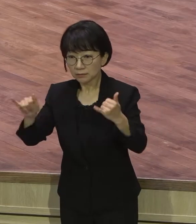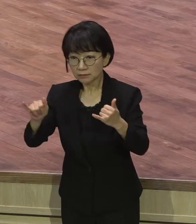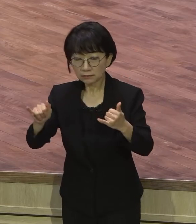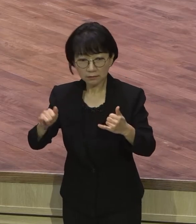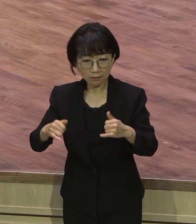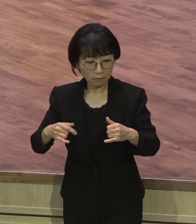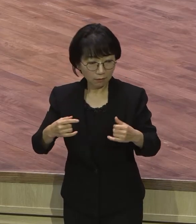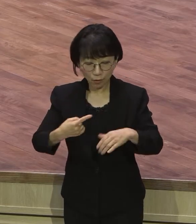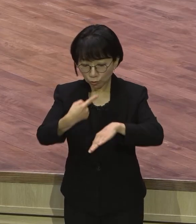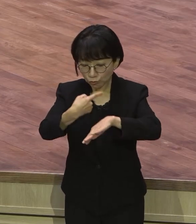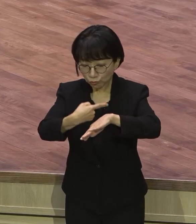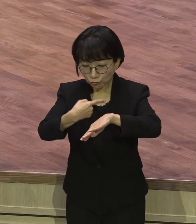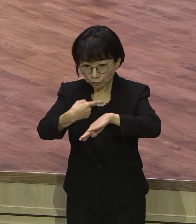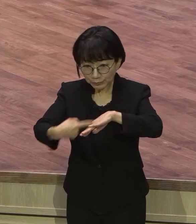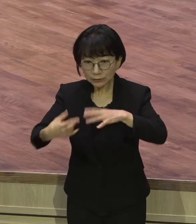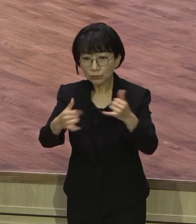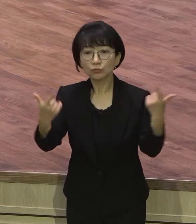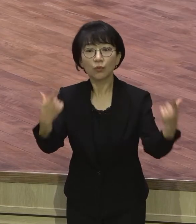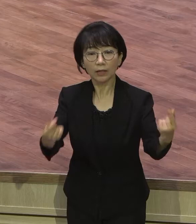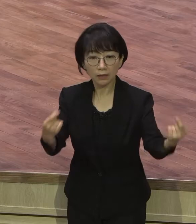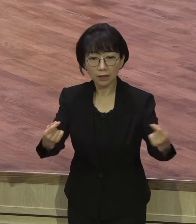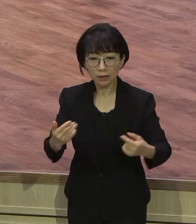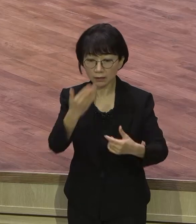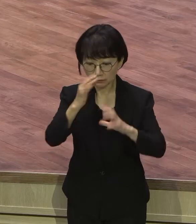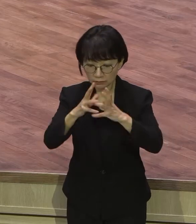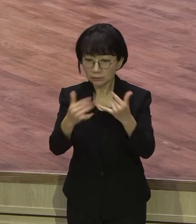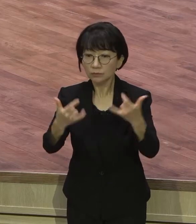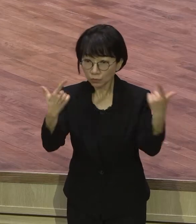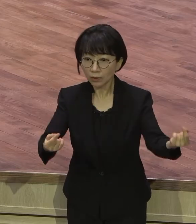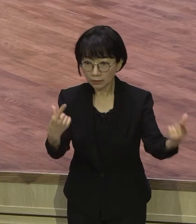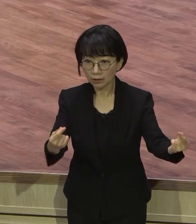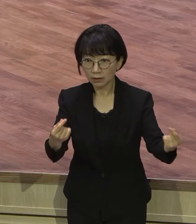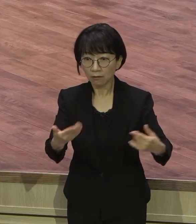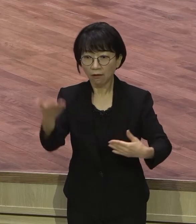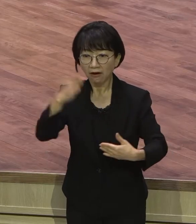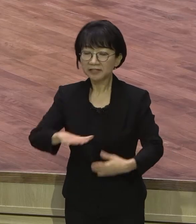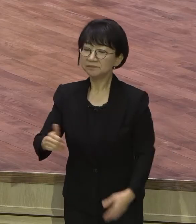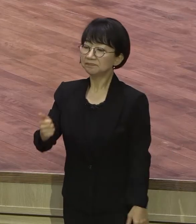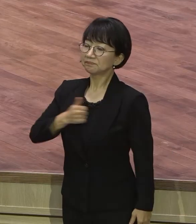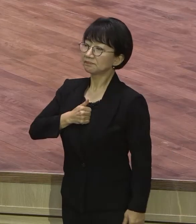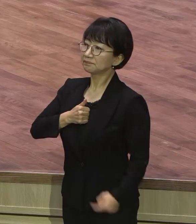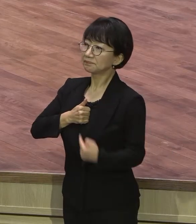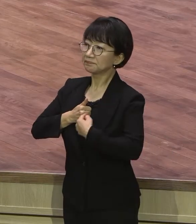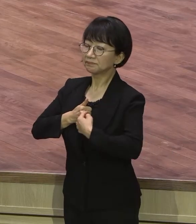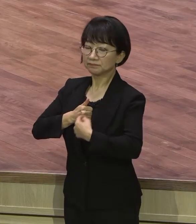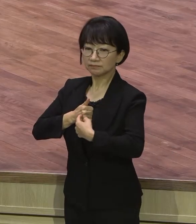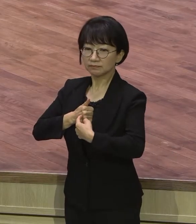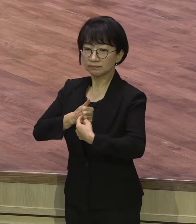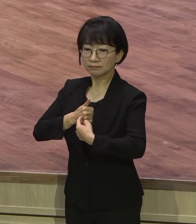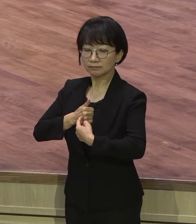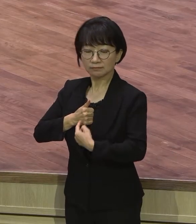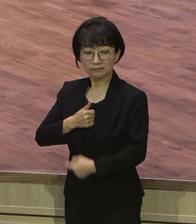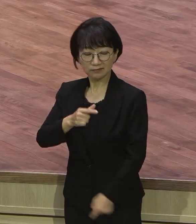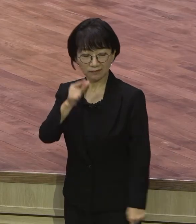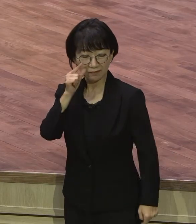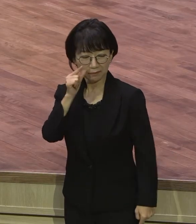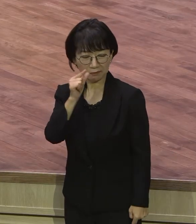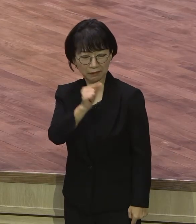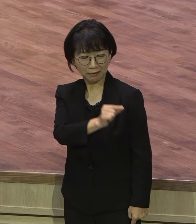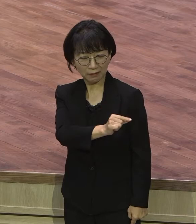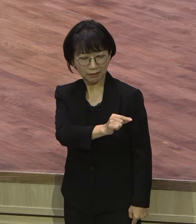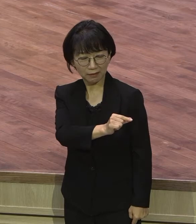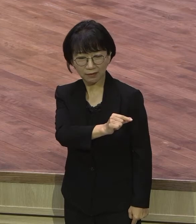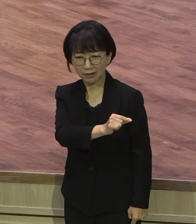버린 자들로 그렇게 취급했어요. 이 바리새인과 서기관은 어떻게 자신들을 이런